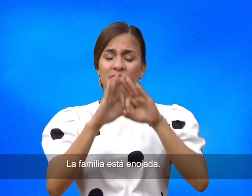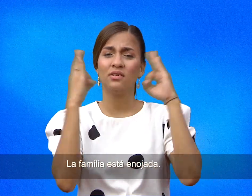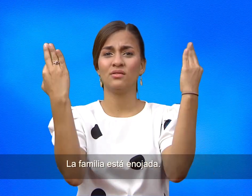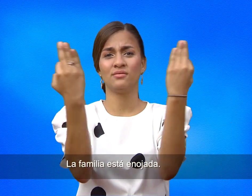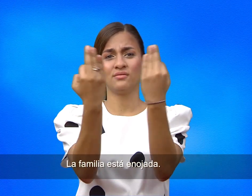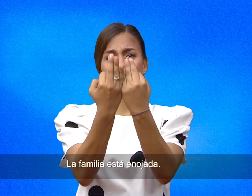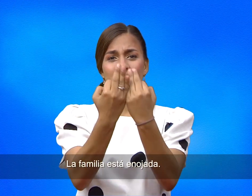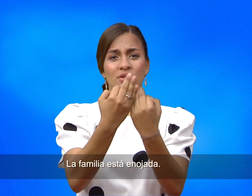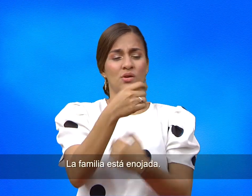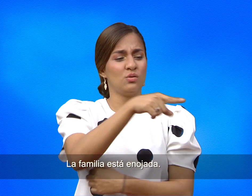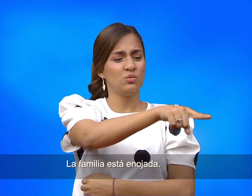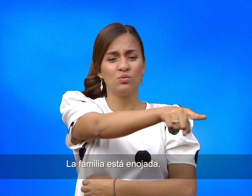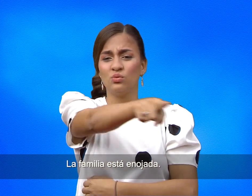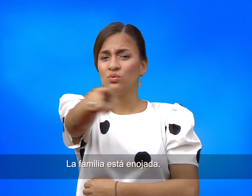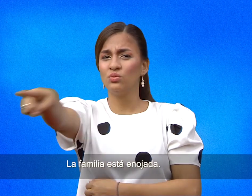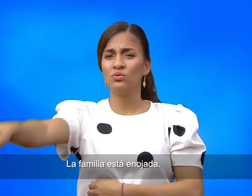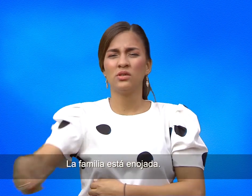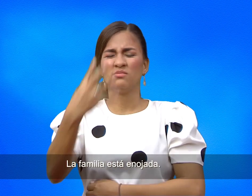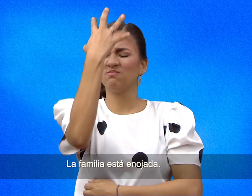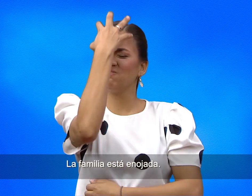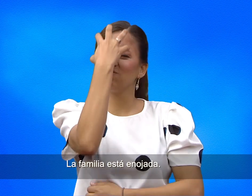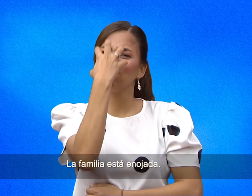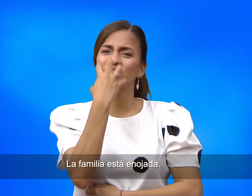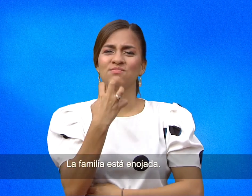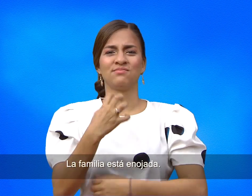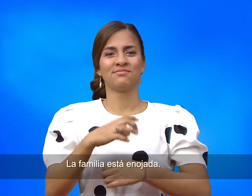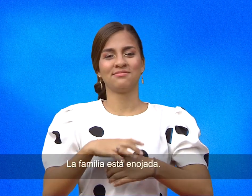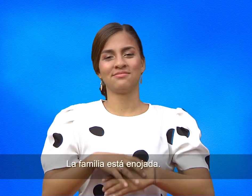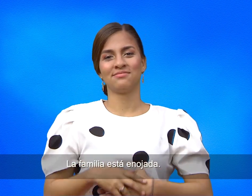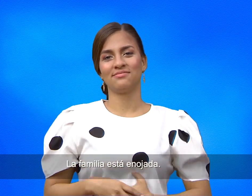La familia está enojada.